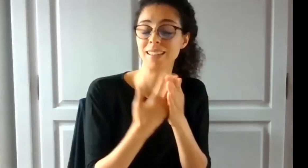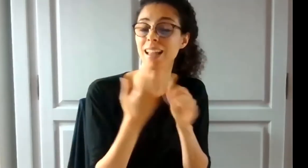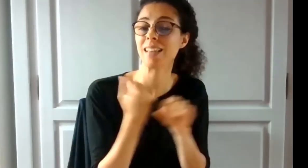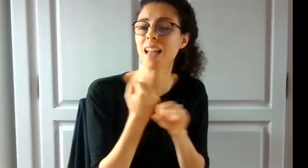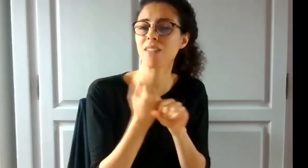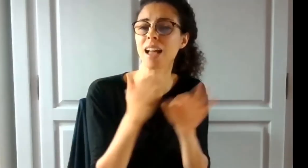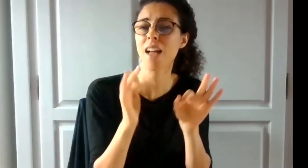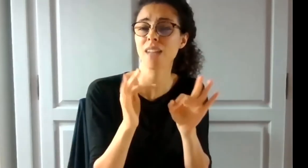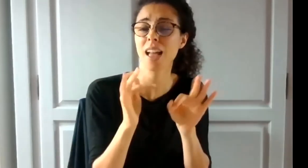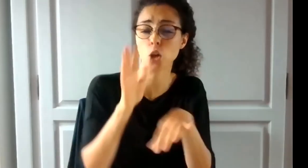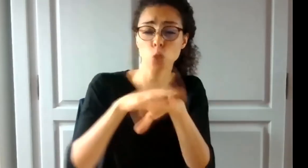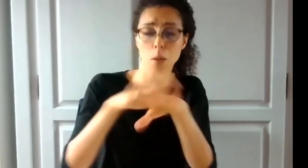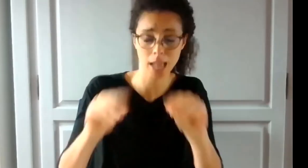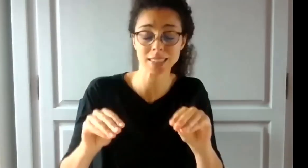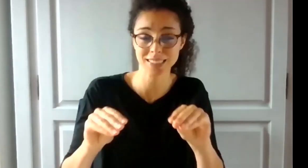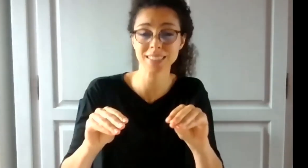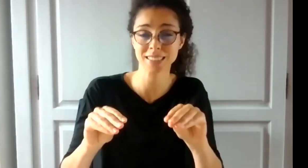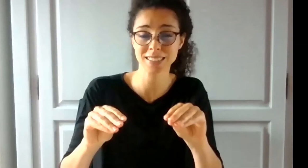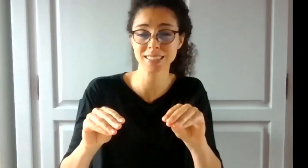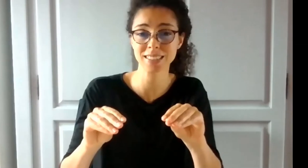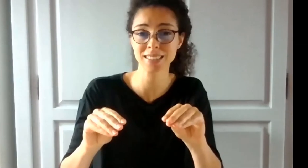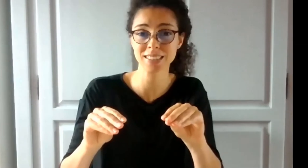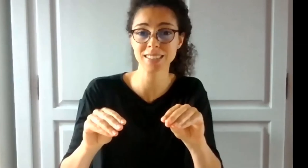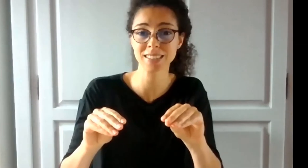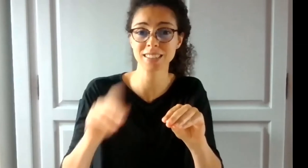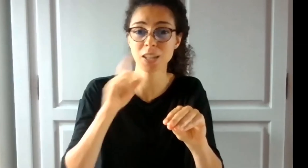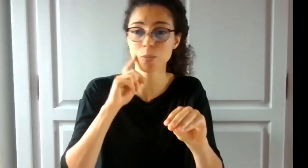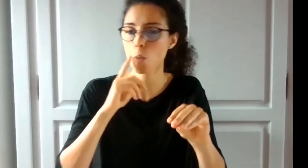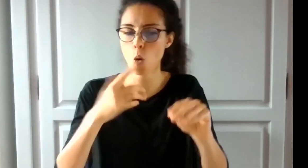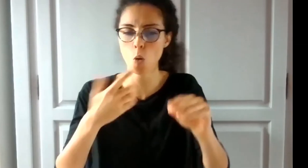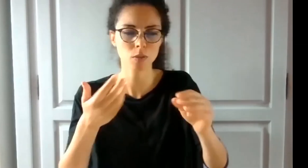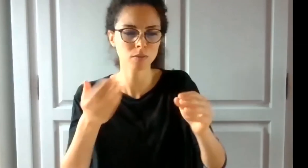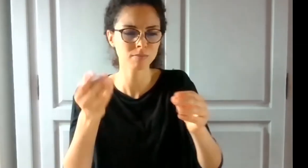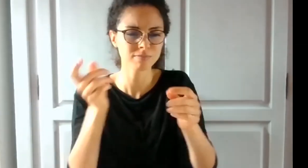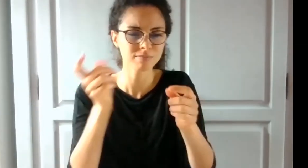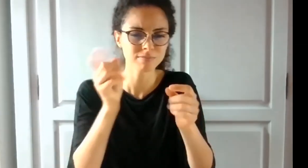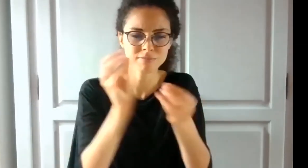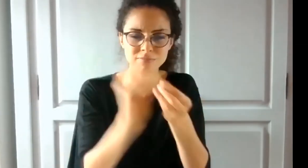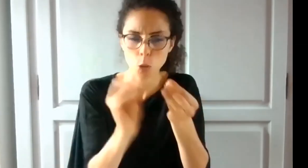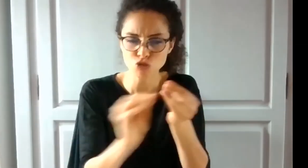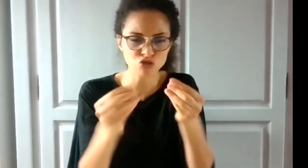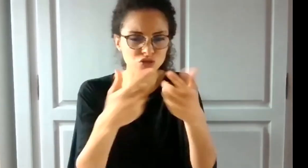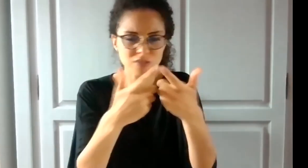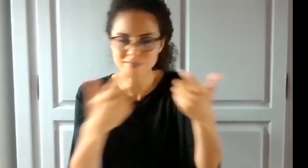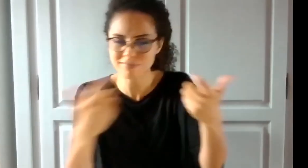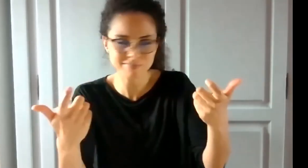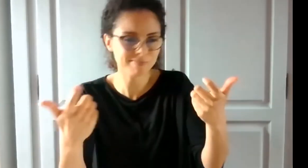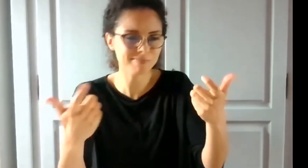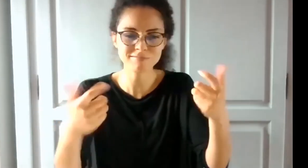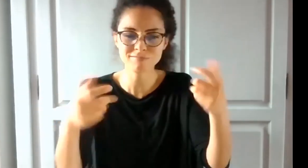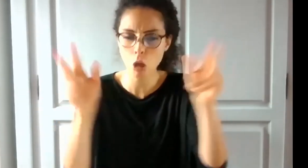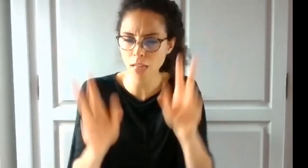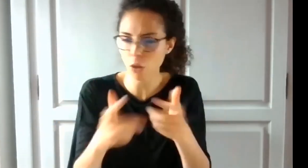sur site pour que les équipements soient soit adapté aux contraintes du